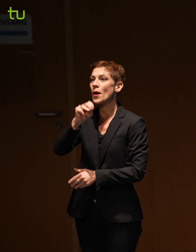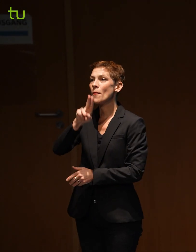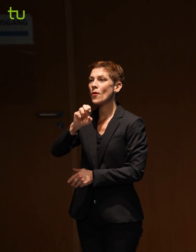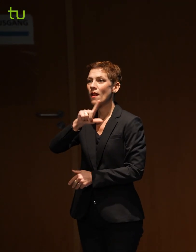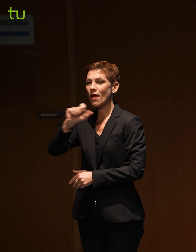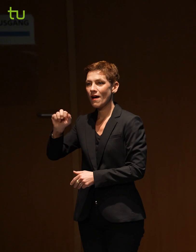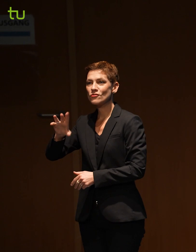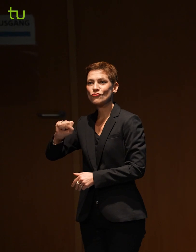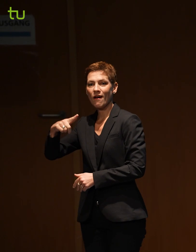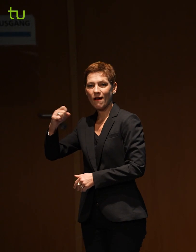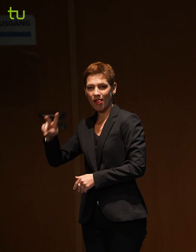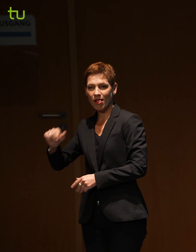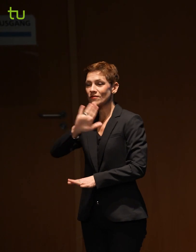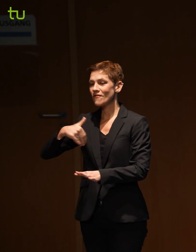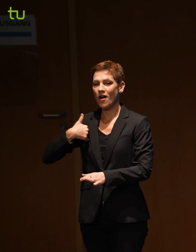seine Frau.